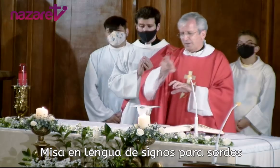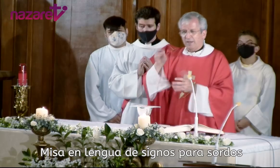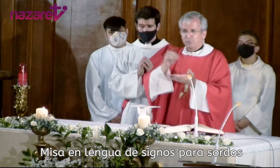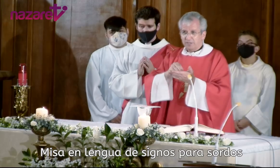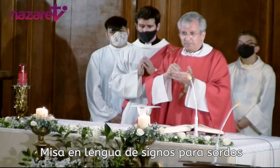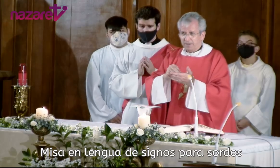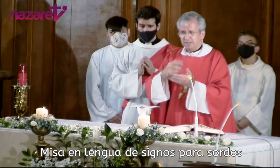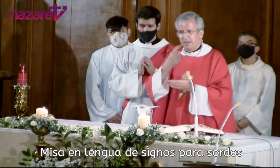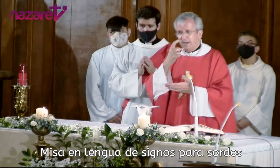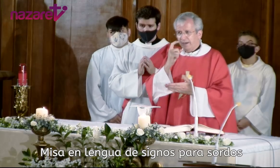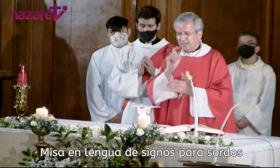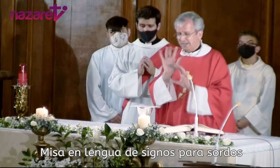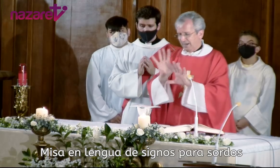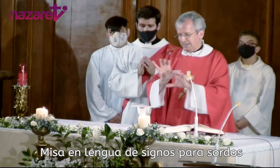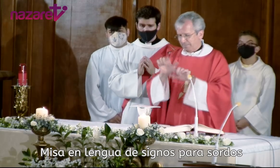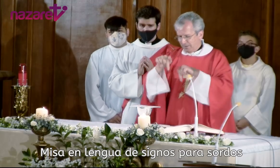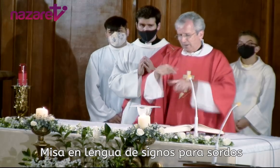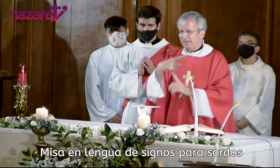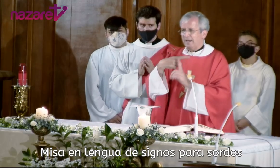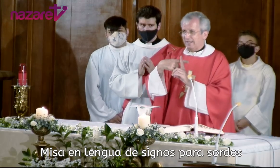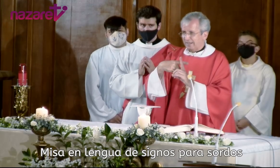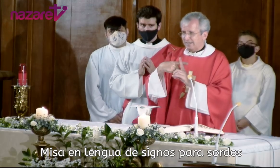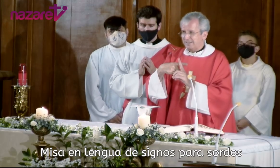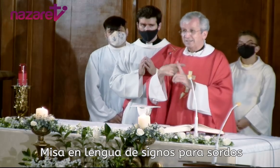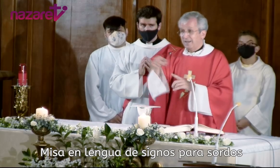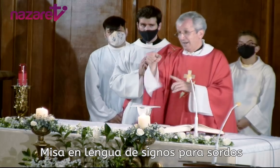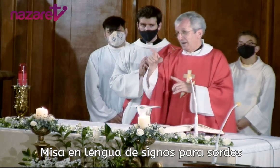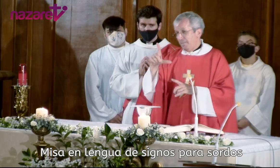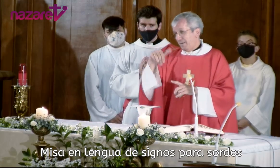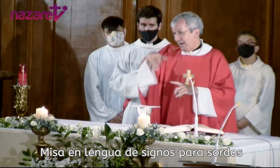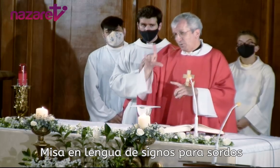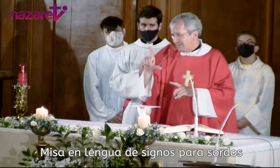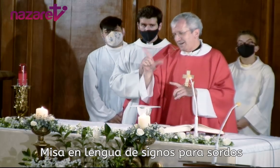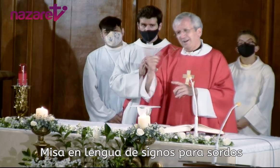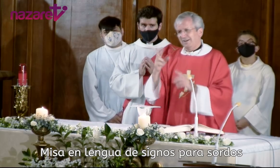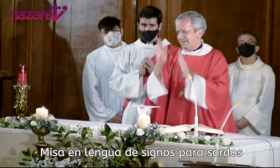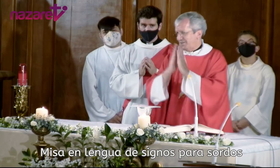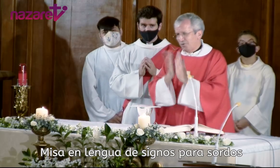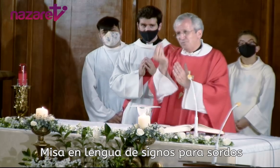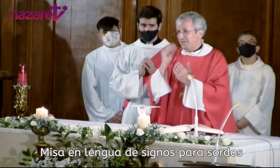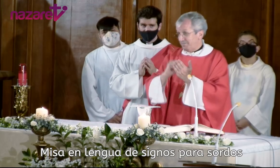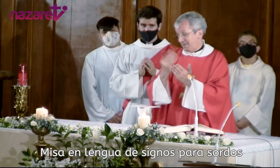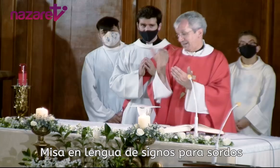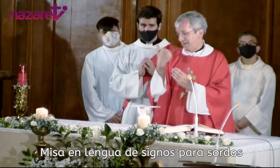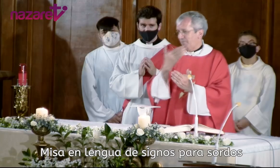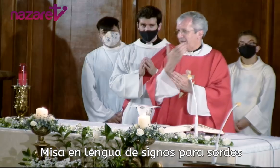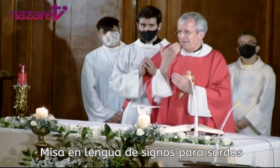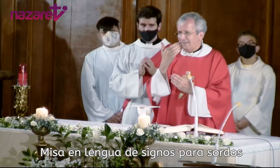rezado muchas veces. Cristian las aprendió aquí en la catequesis, María Luisa las rezó muchas veces, ayer por la tarde